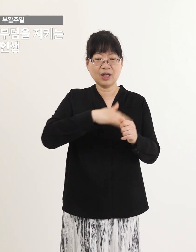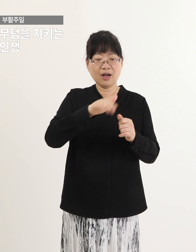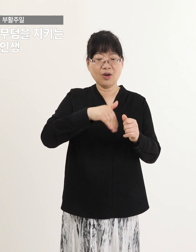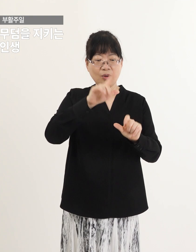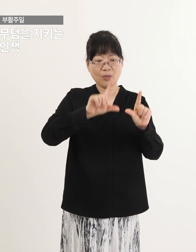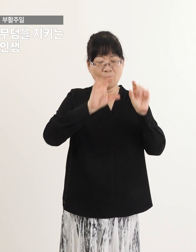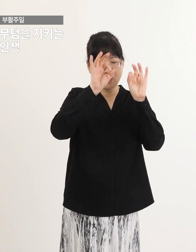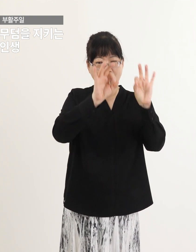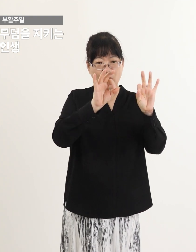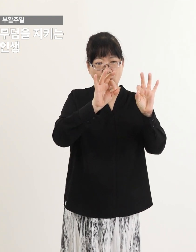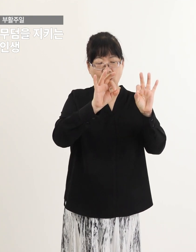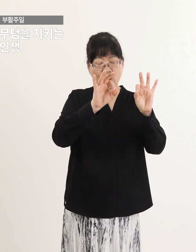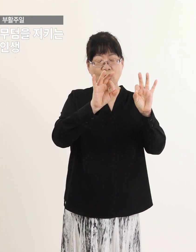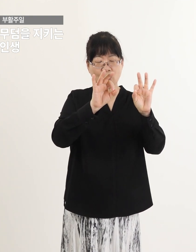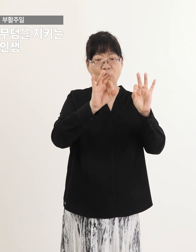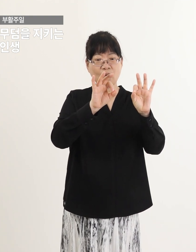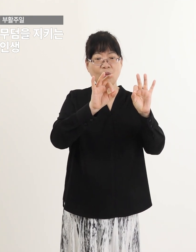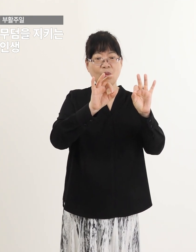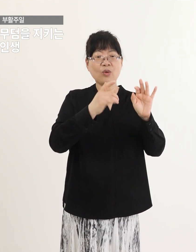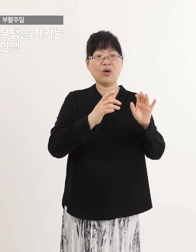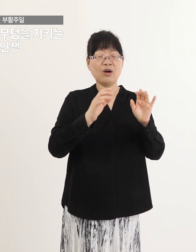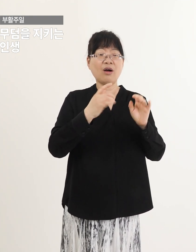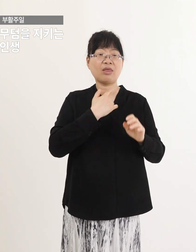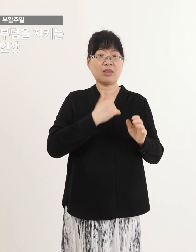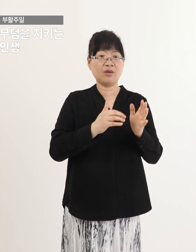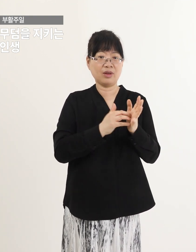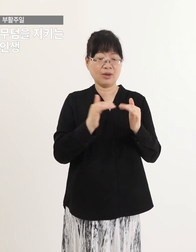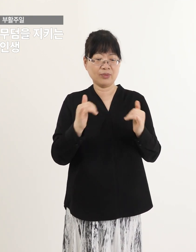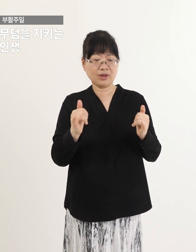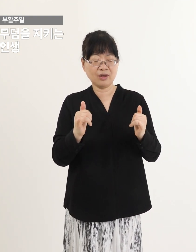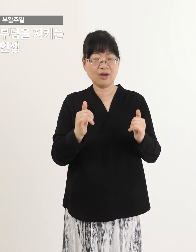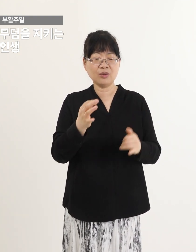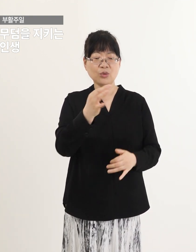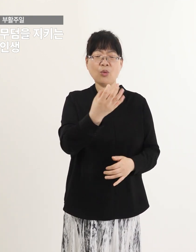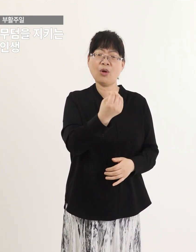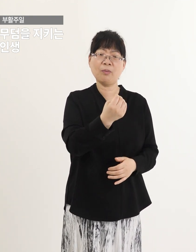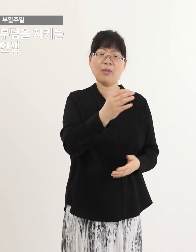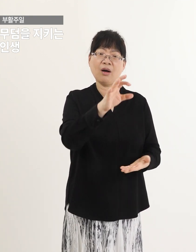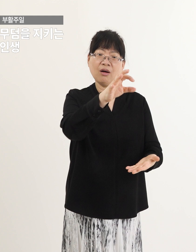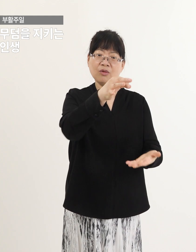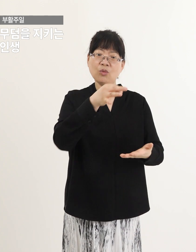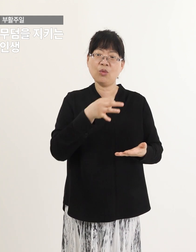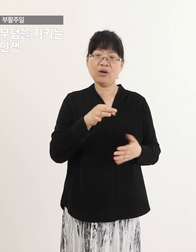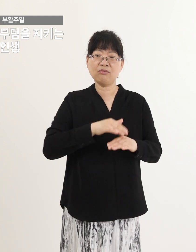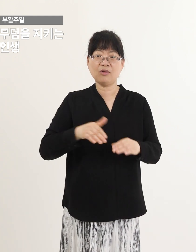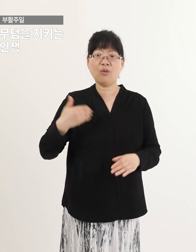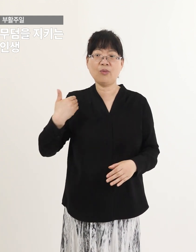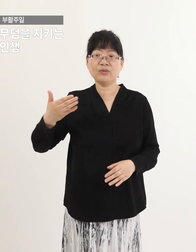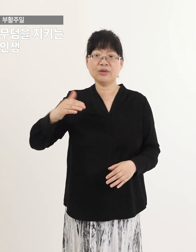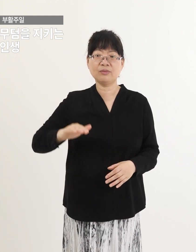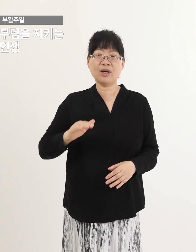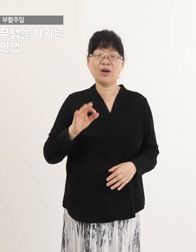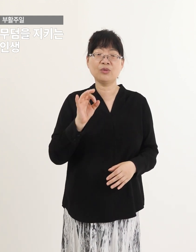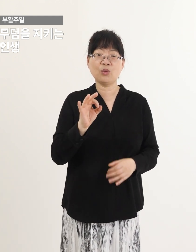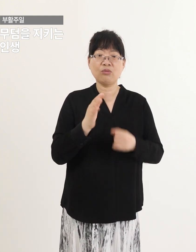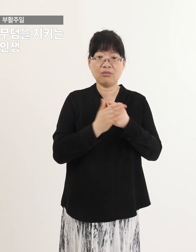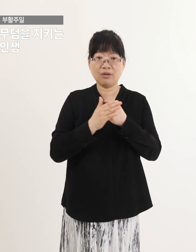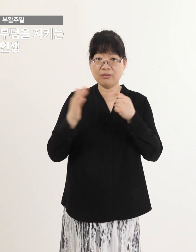현장을 목격한 사람들이 돈을 얼마나 줬는지 모르겠지만은 그 돈 몇